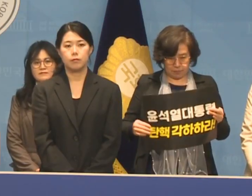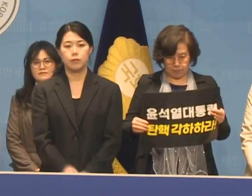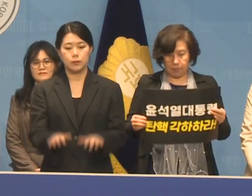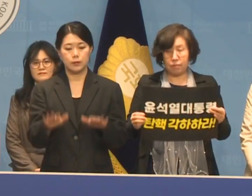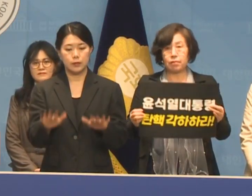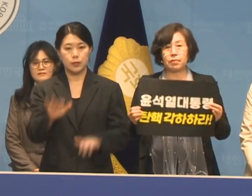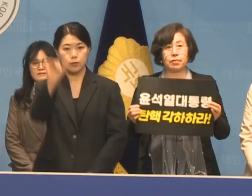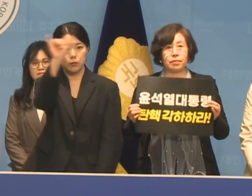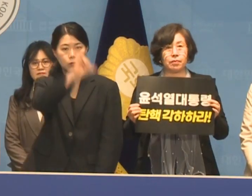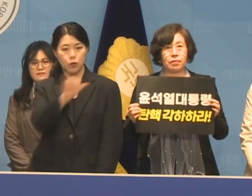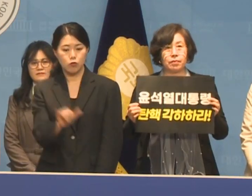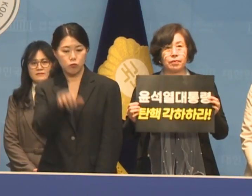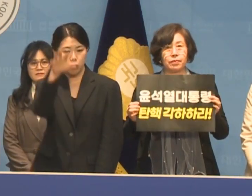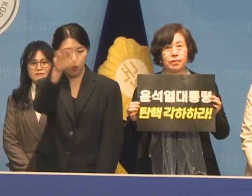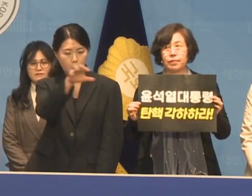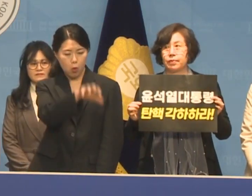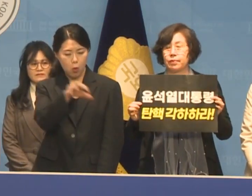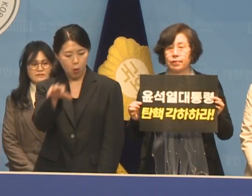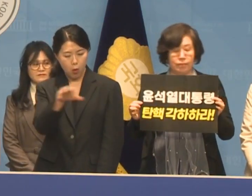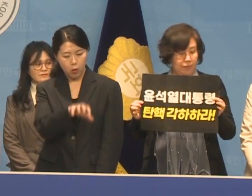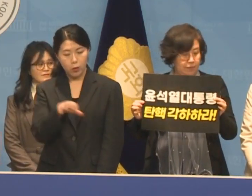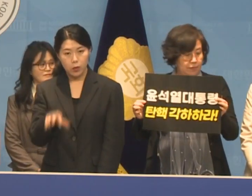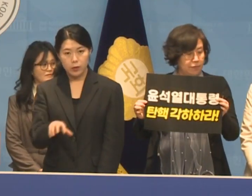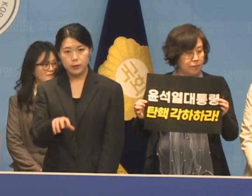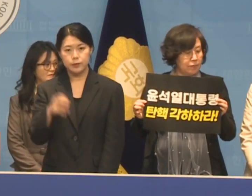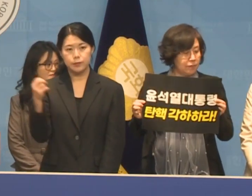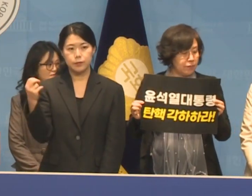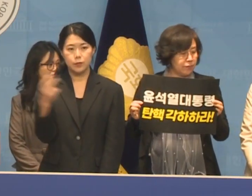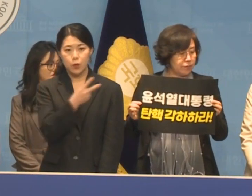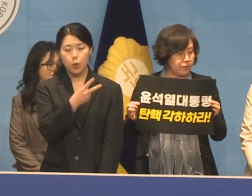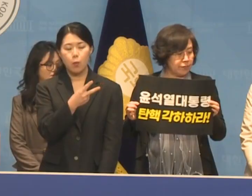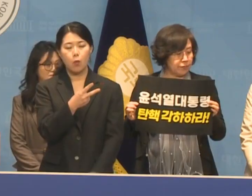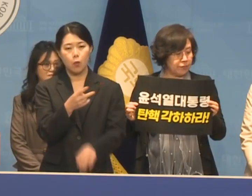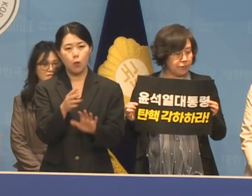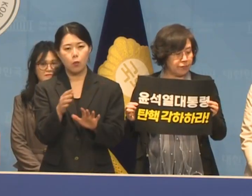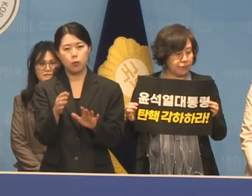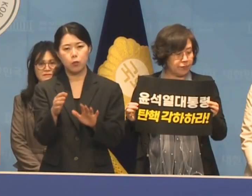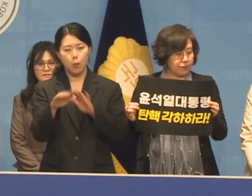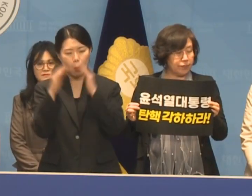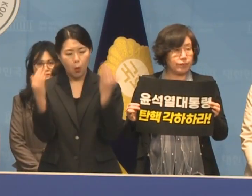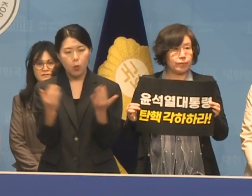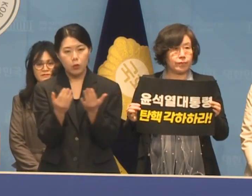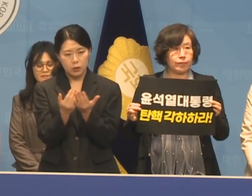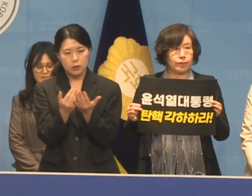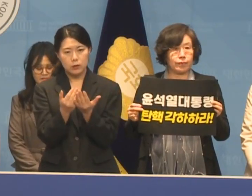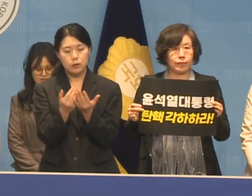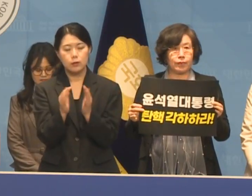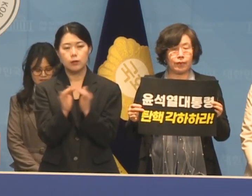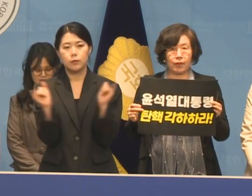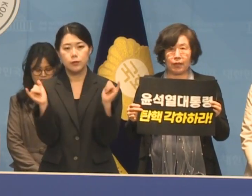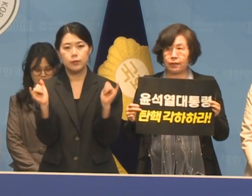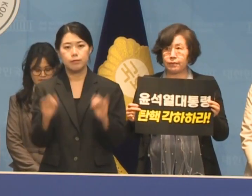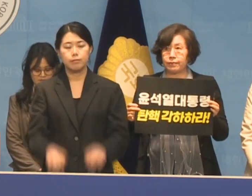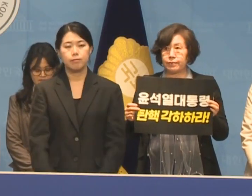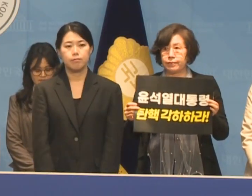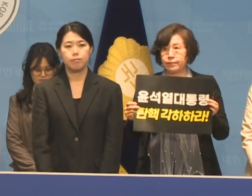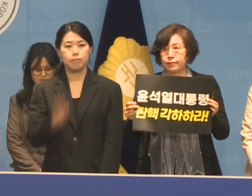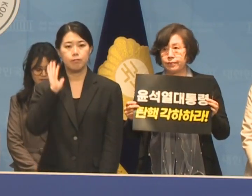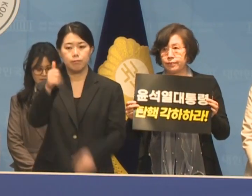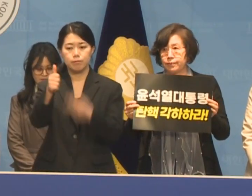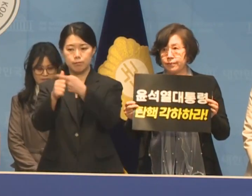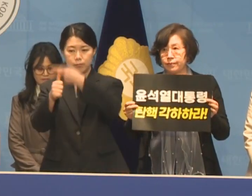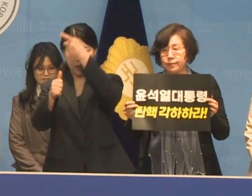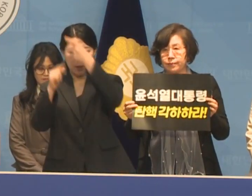전국 곳곳에서 그리고 또 각계각층에서 탄핵 반대의